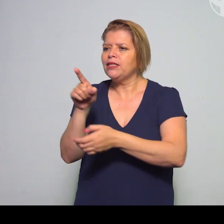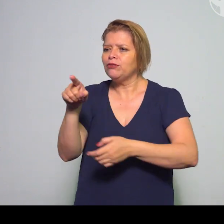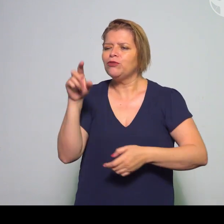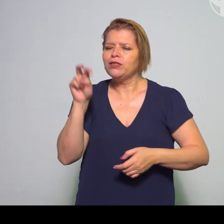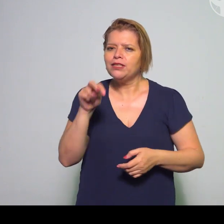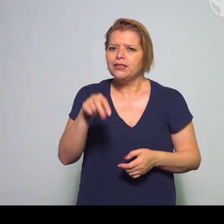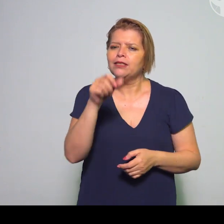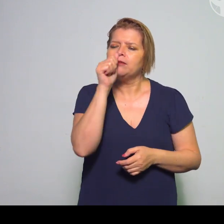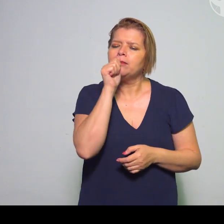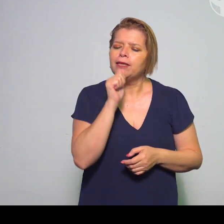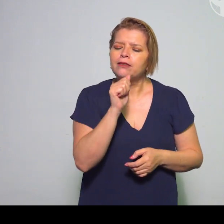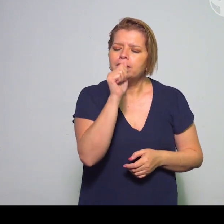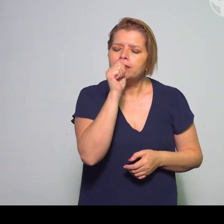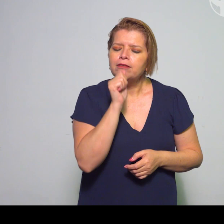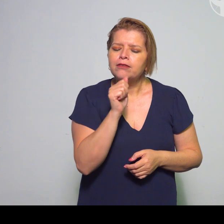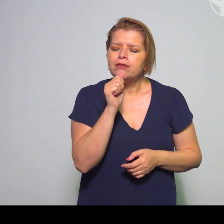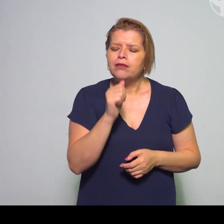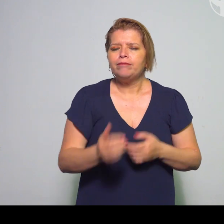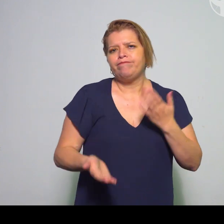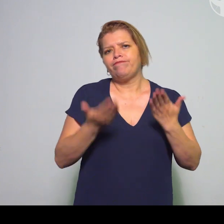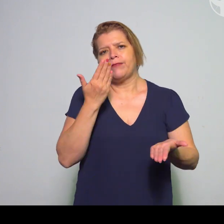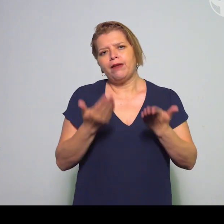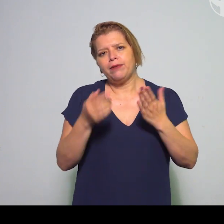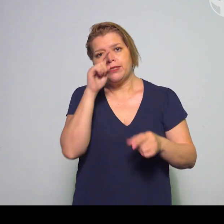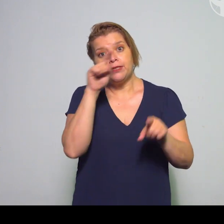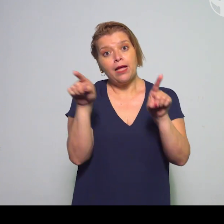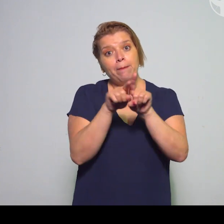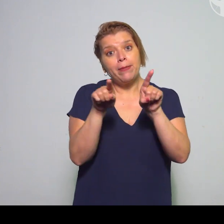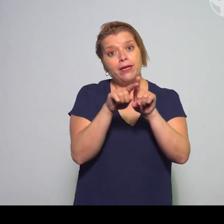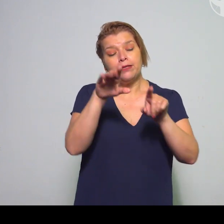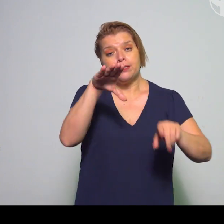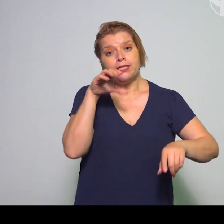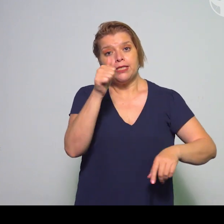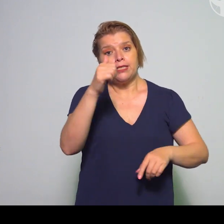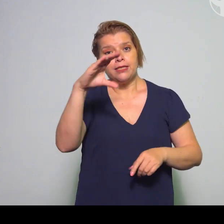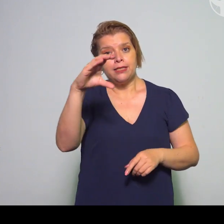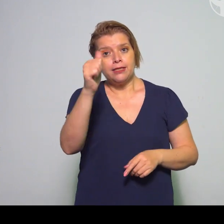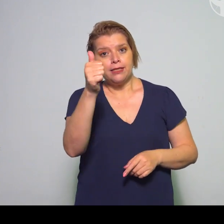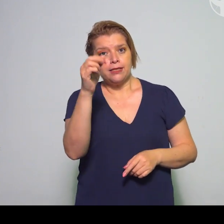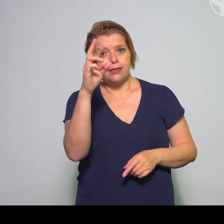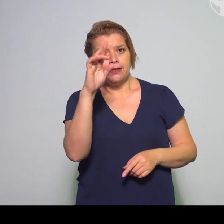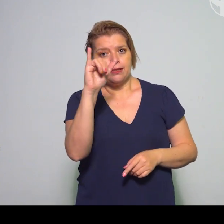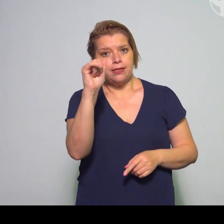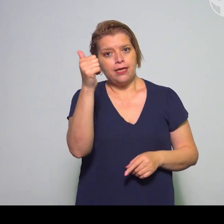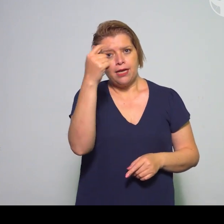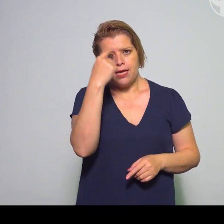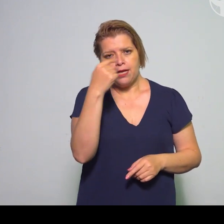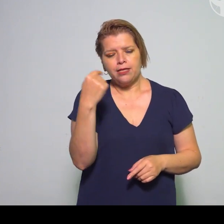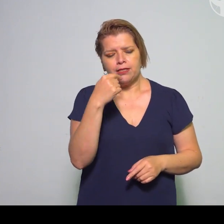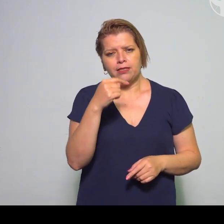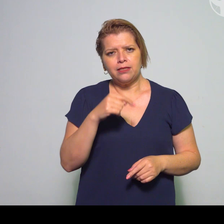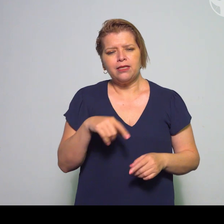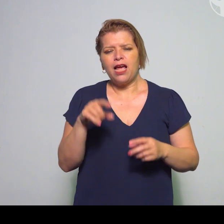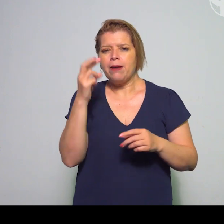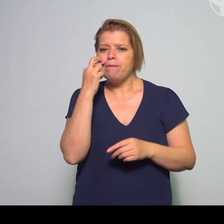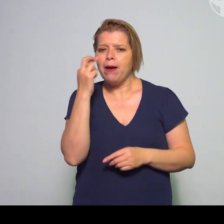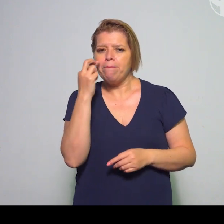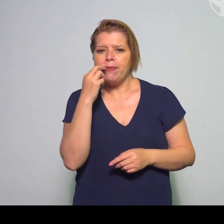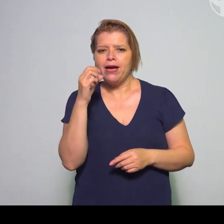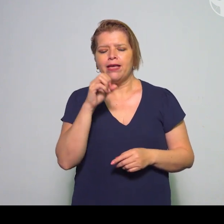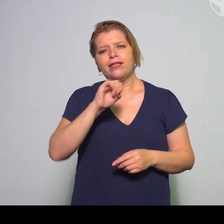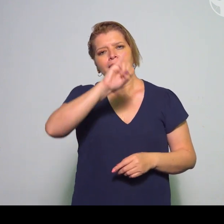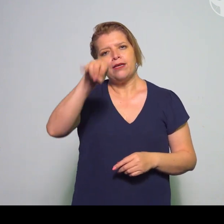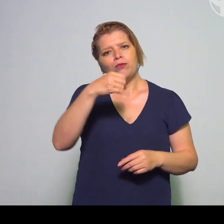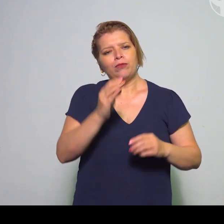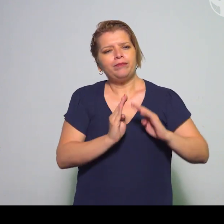la paciencia. Y quizá Zacarías ya dejó que entrara una duda en su corazón y empezó a hablar mal.